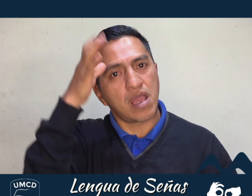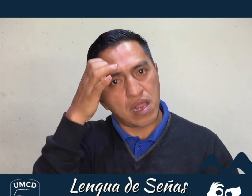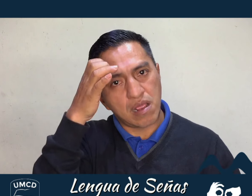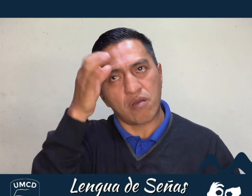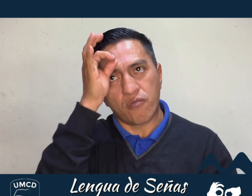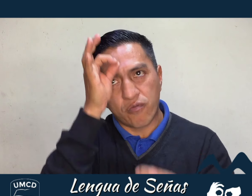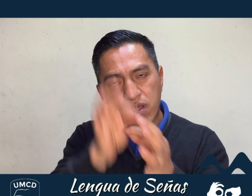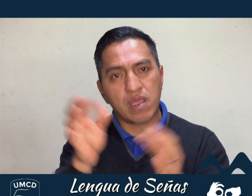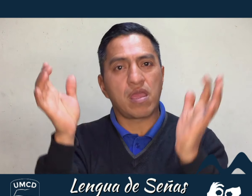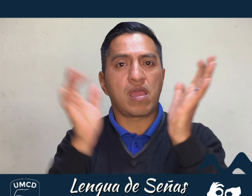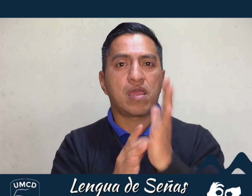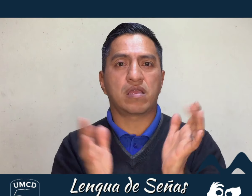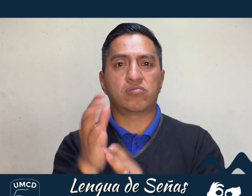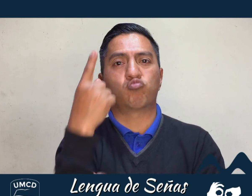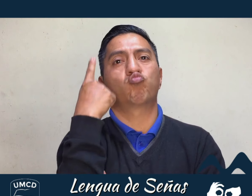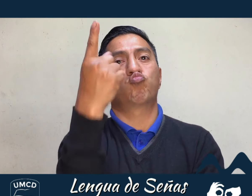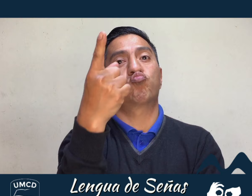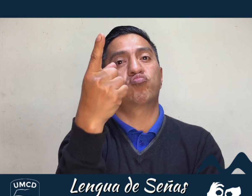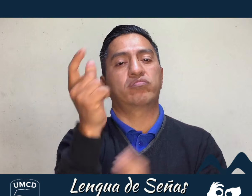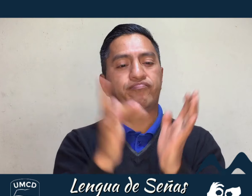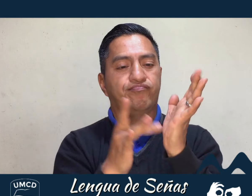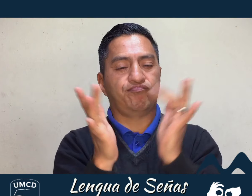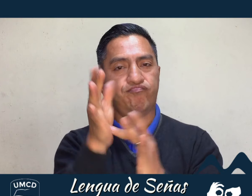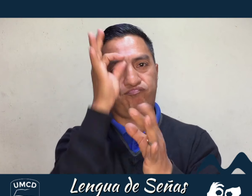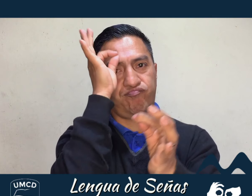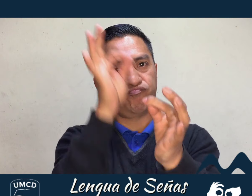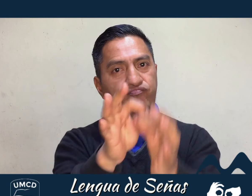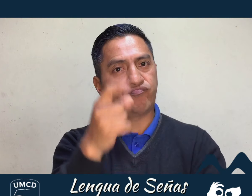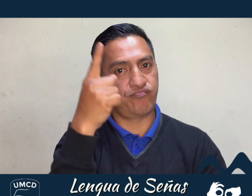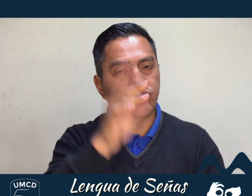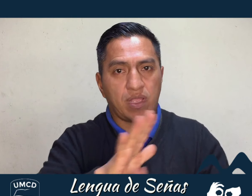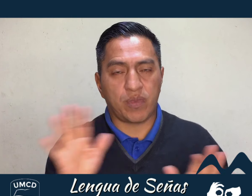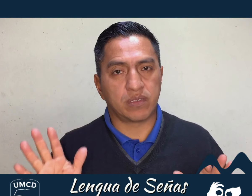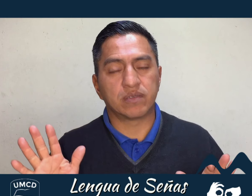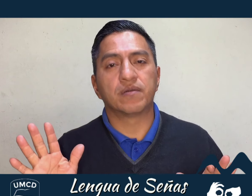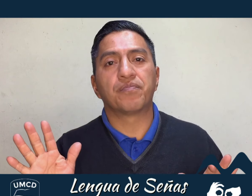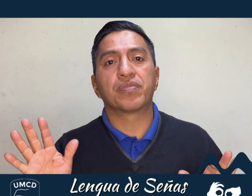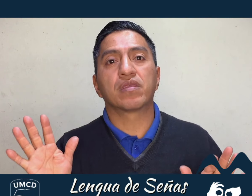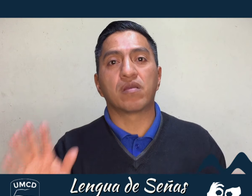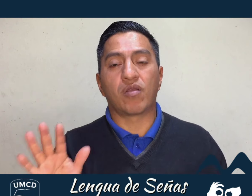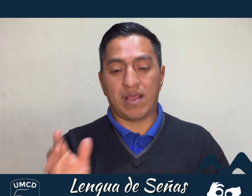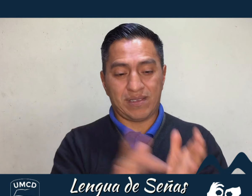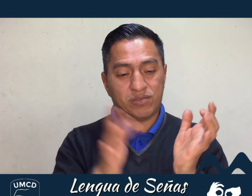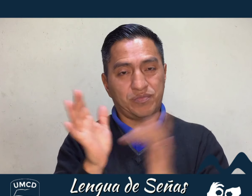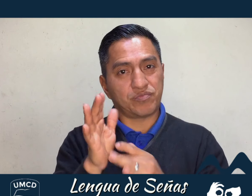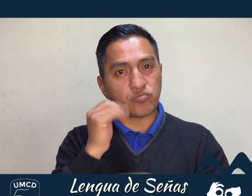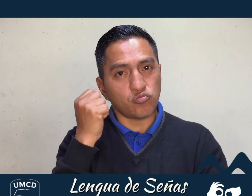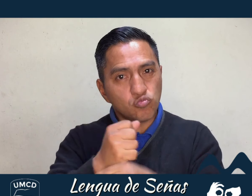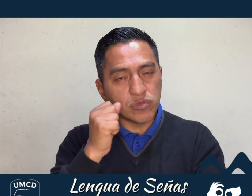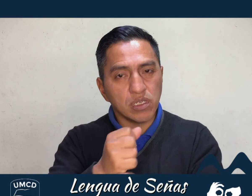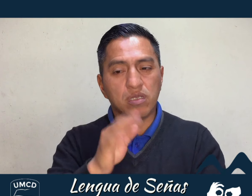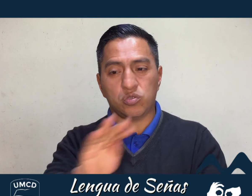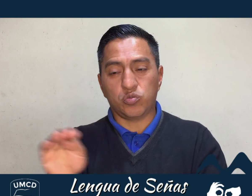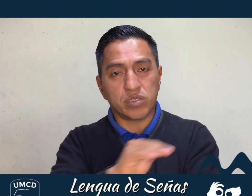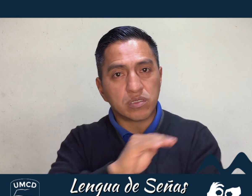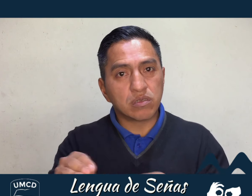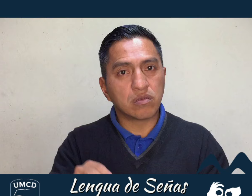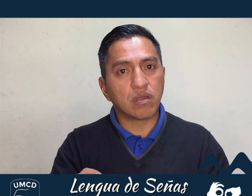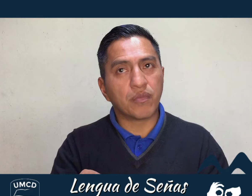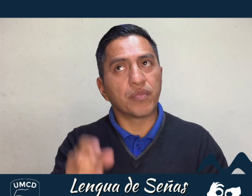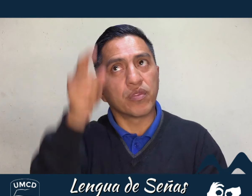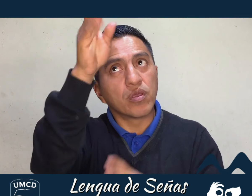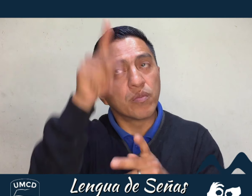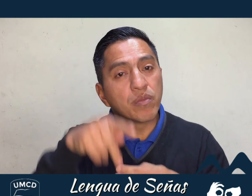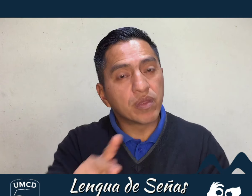de Jesús, únicamente en Jesús. De hecho, hubo un momento en el ministerio de Jesús en el